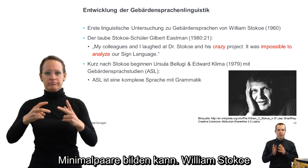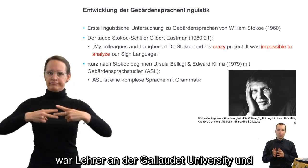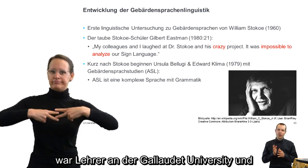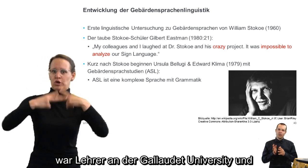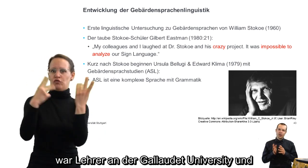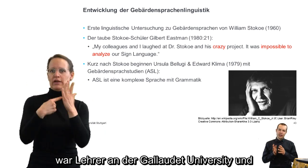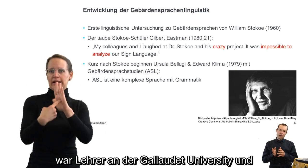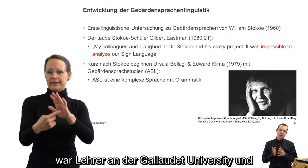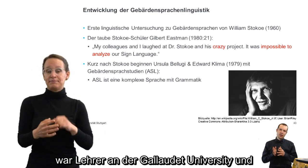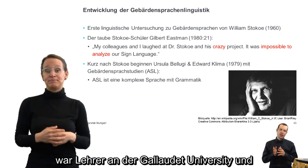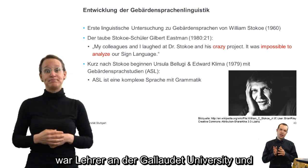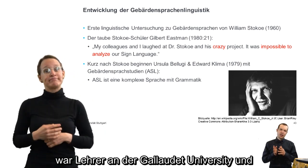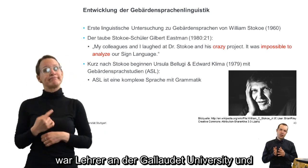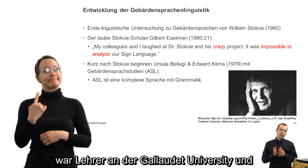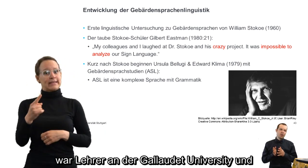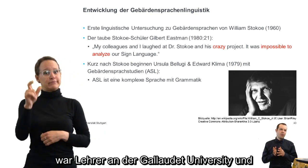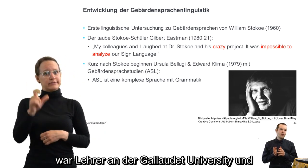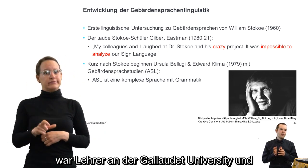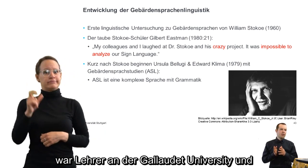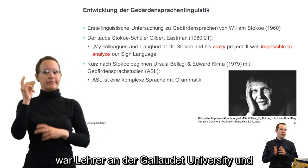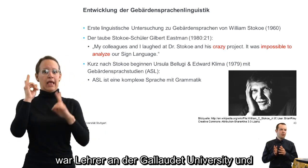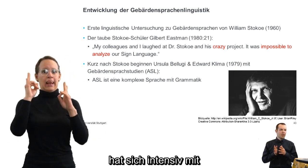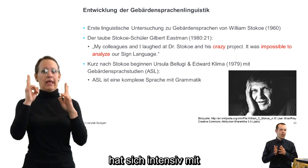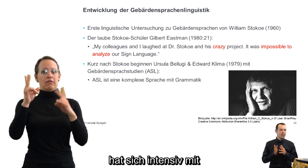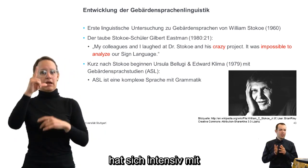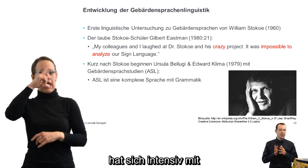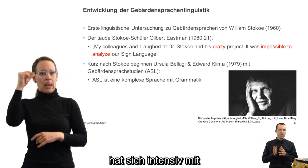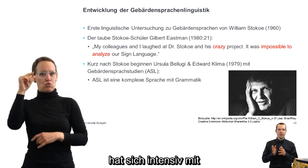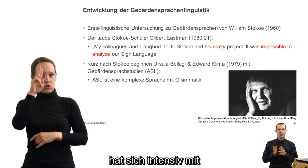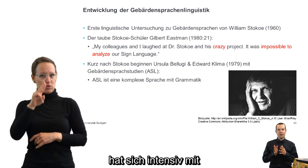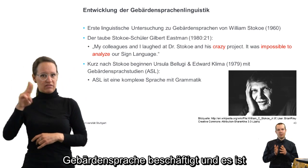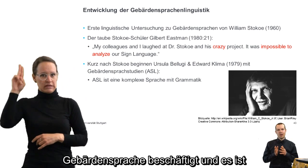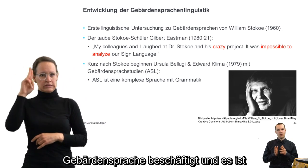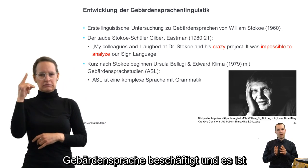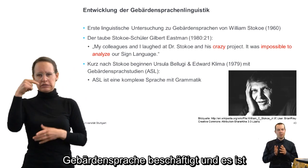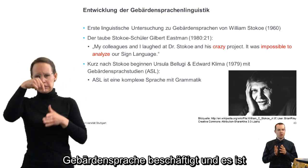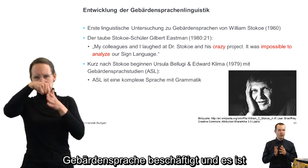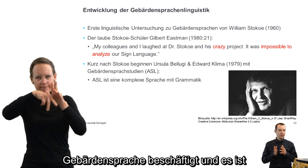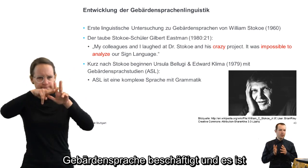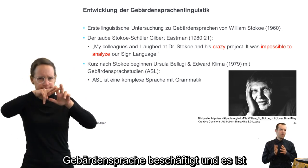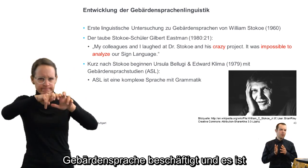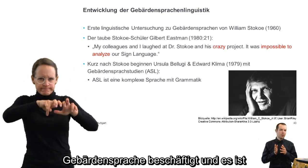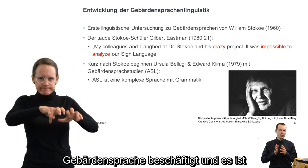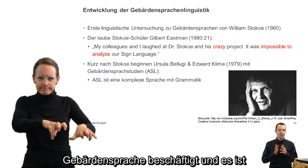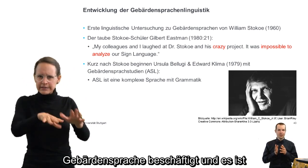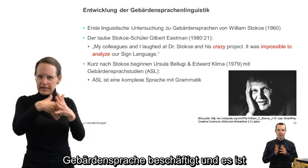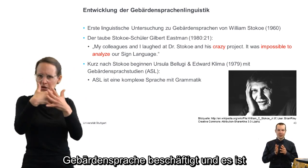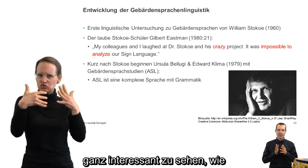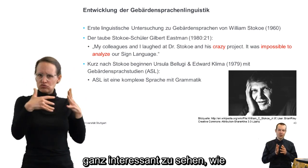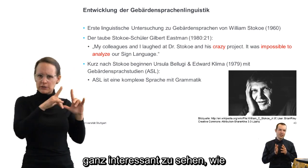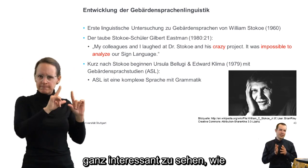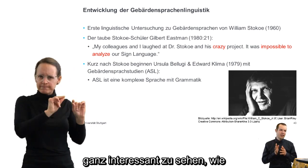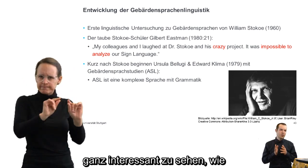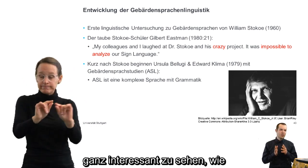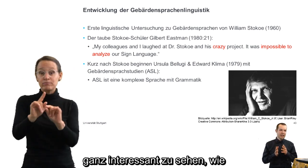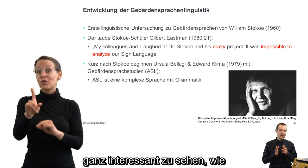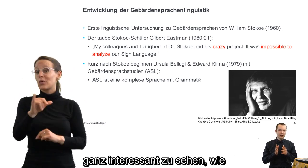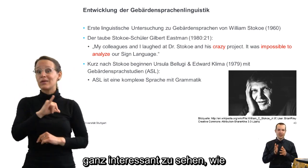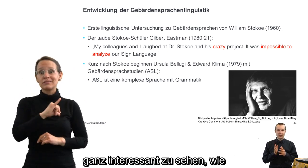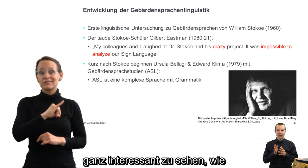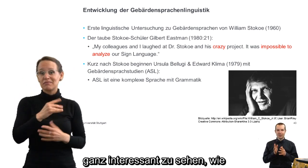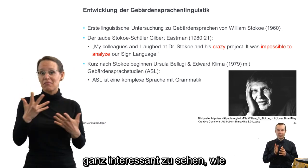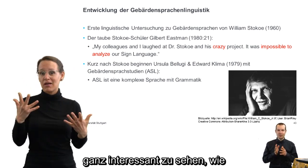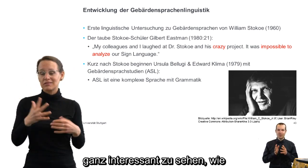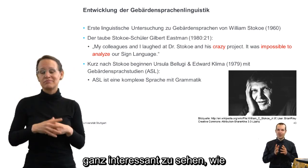William Stokey war Lehrer an der Gallaudet University und hat sich intensiv mit der Gebärdensprache beschäftigt. Und es ist ganz auch interessant zu